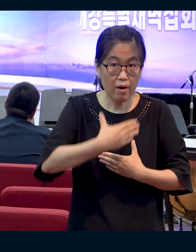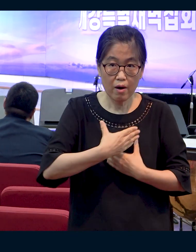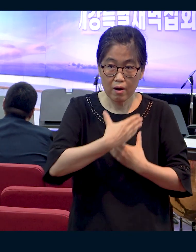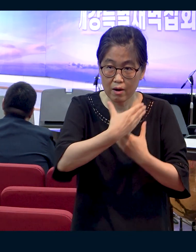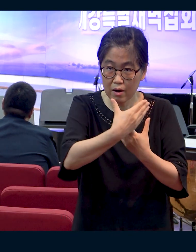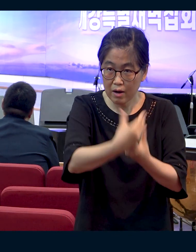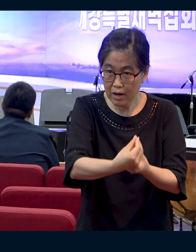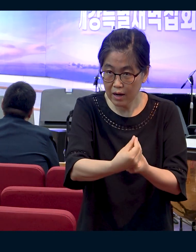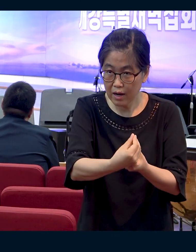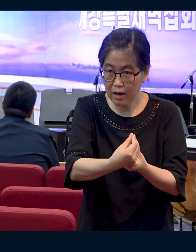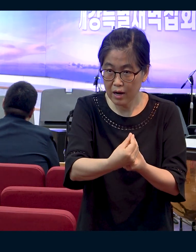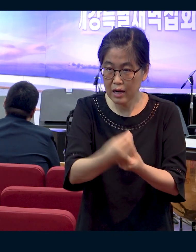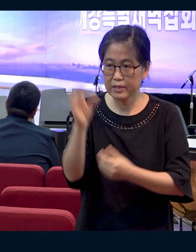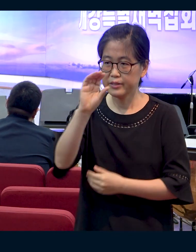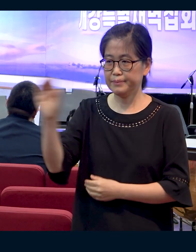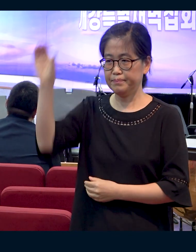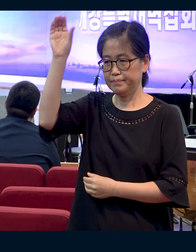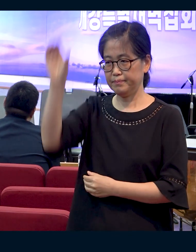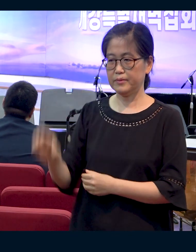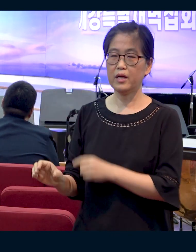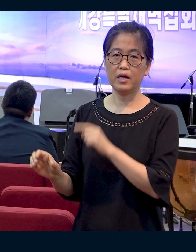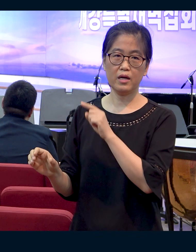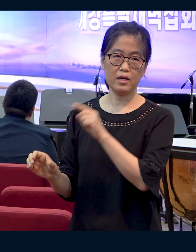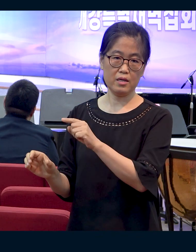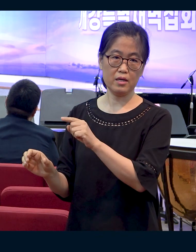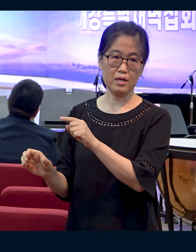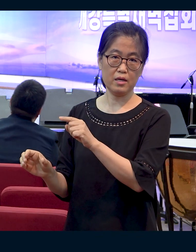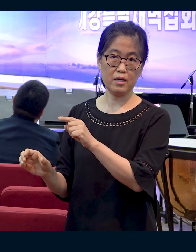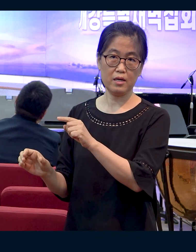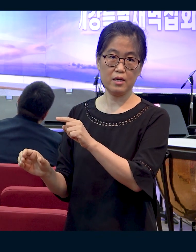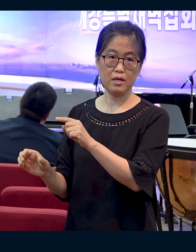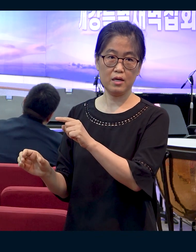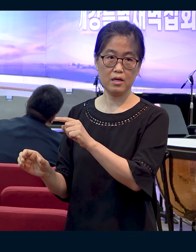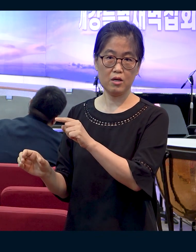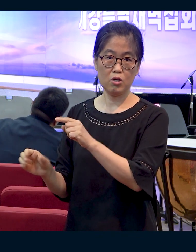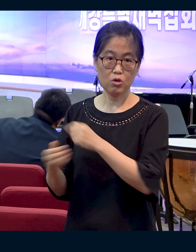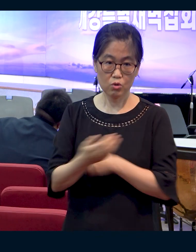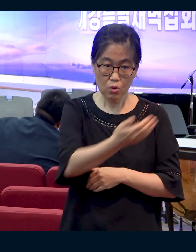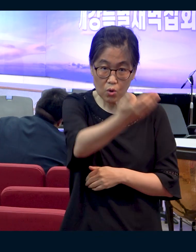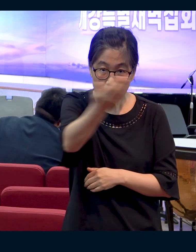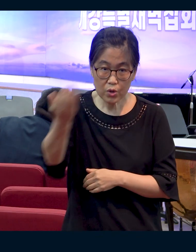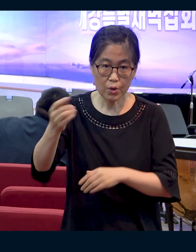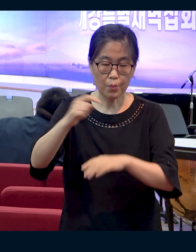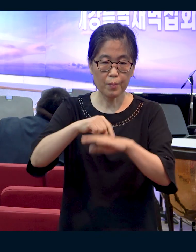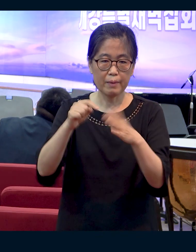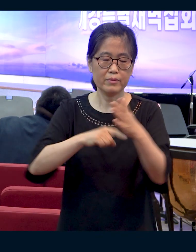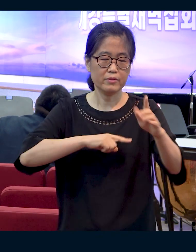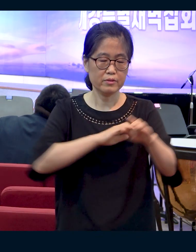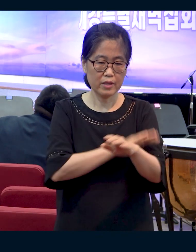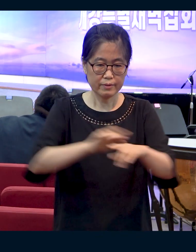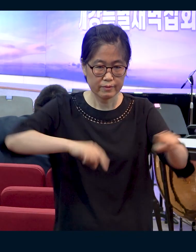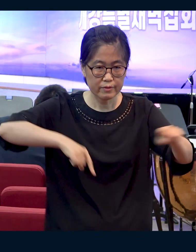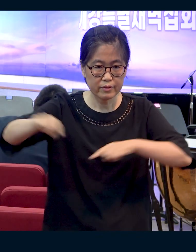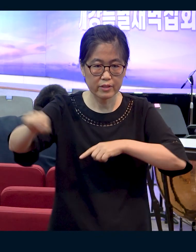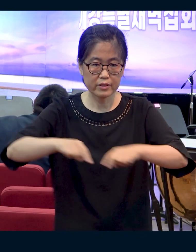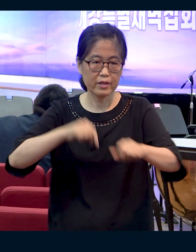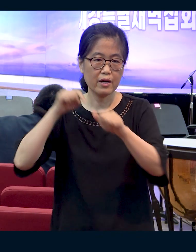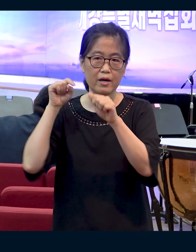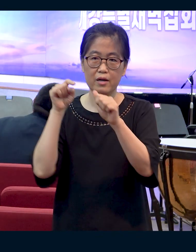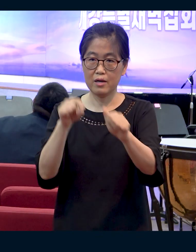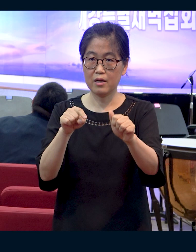그리스도의 평강, 이건 바로 십자가를 말하는 거예요. 바로 그 십자가가 너희 마음을 주장하게 하라.